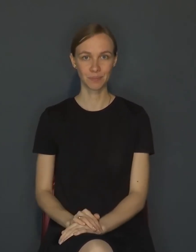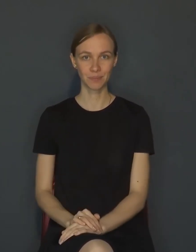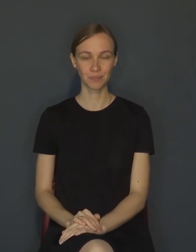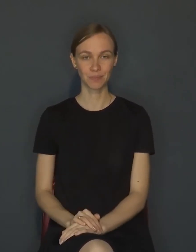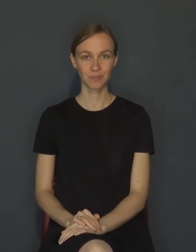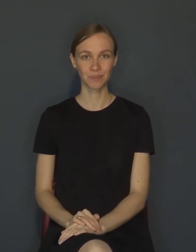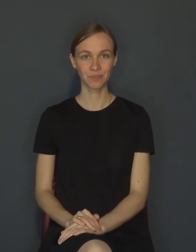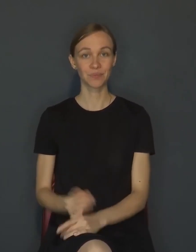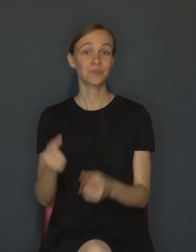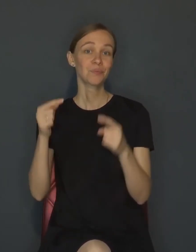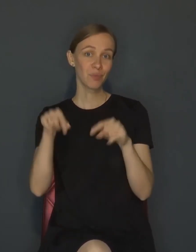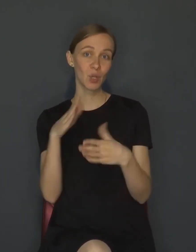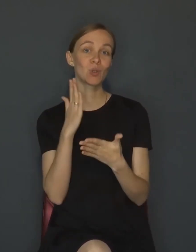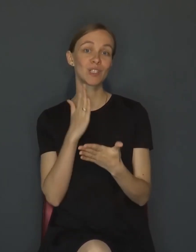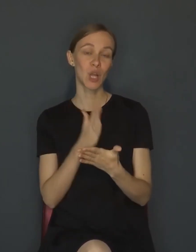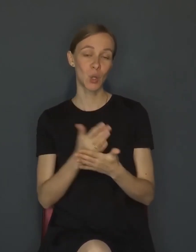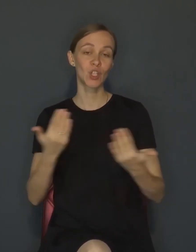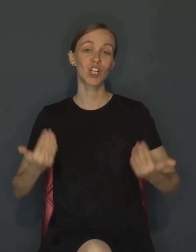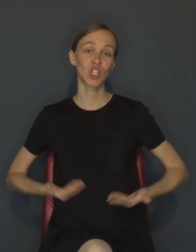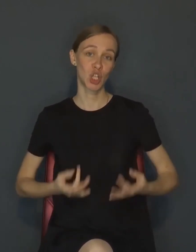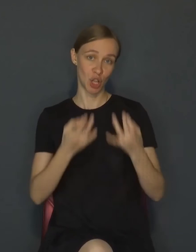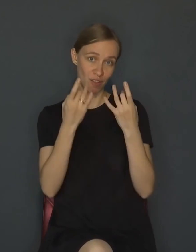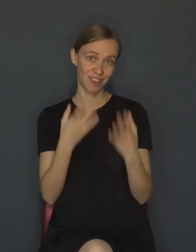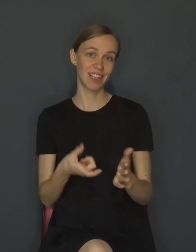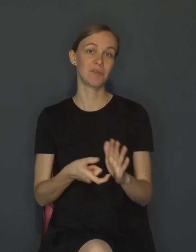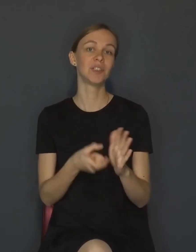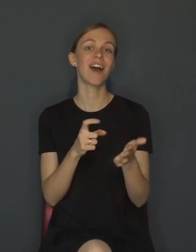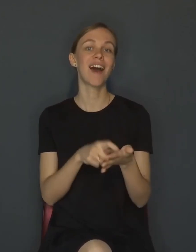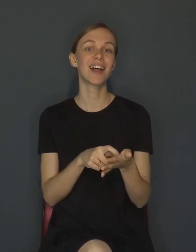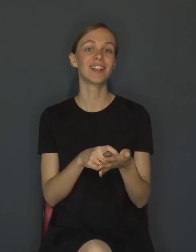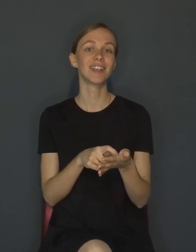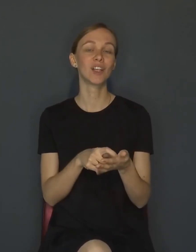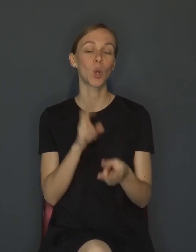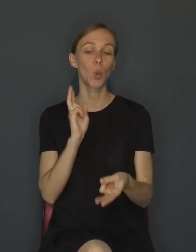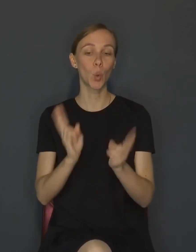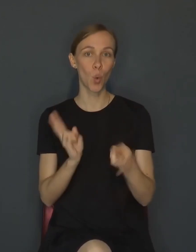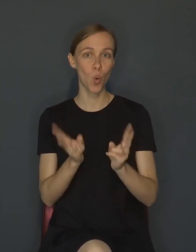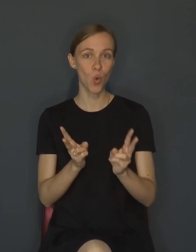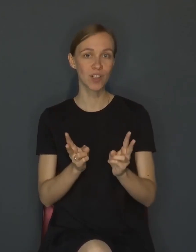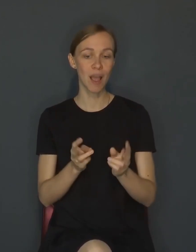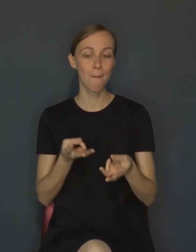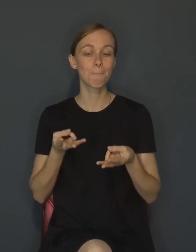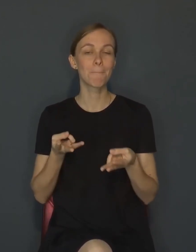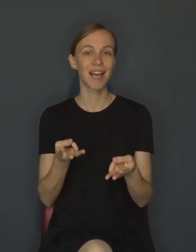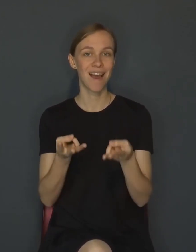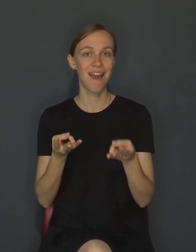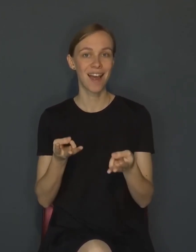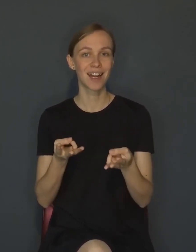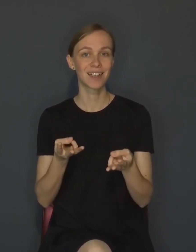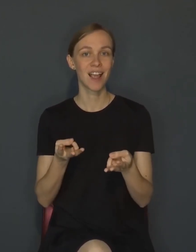Тут знаходились житлові кімнати, кухня, пекарня, кондитерська,